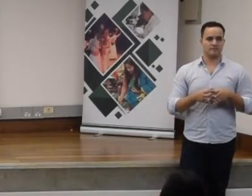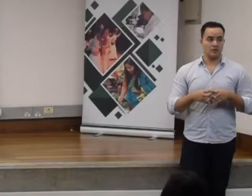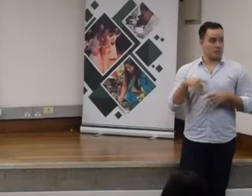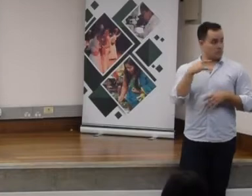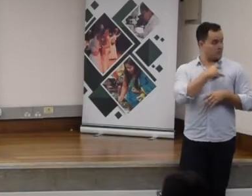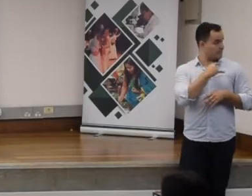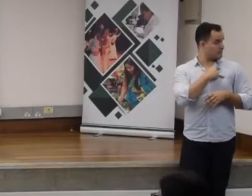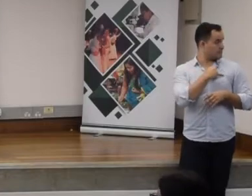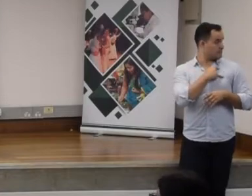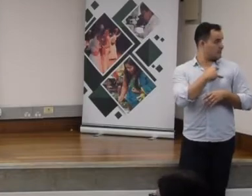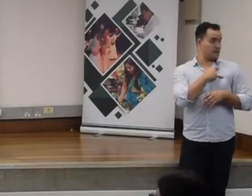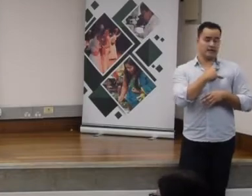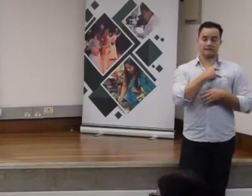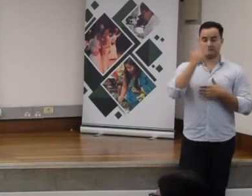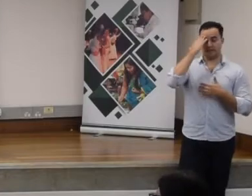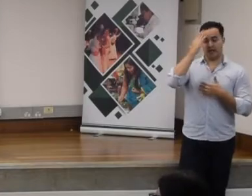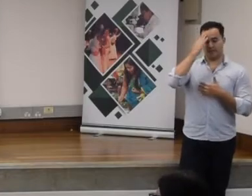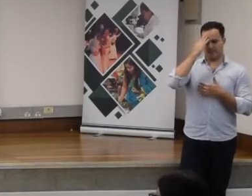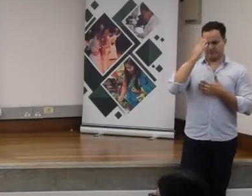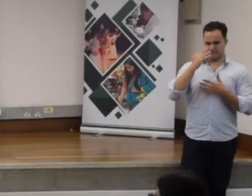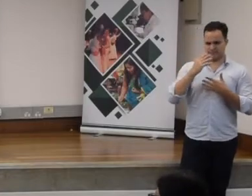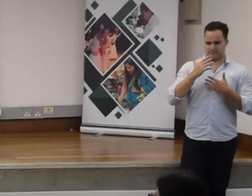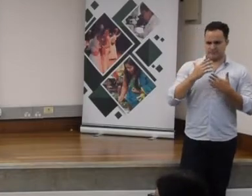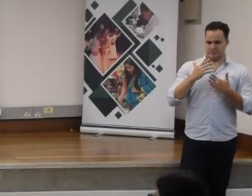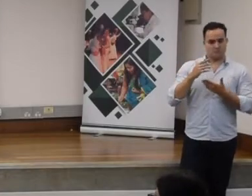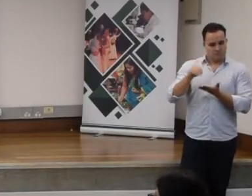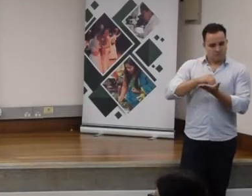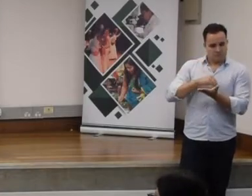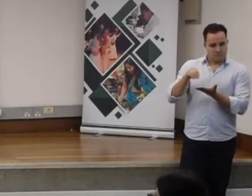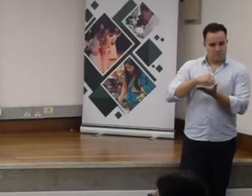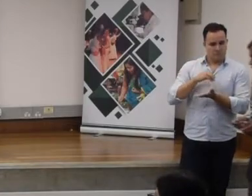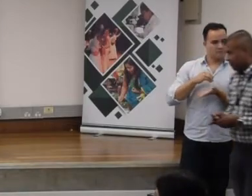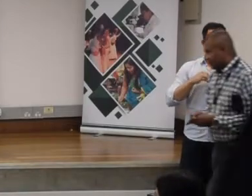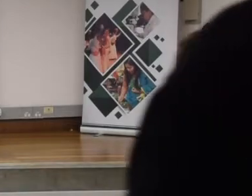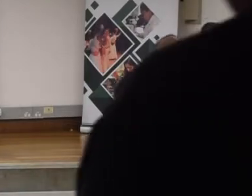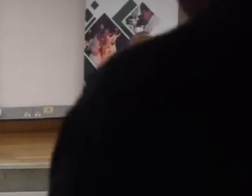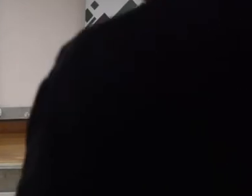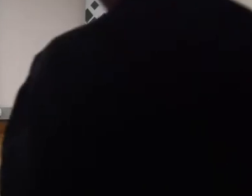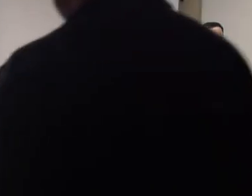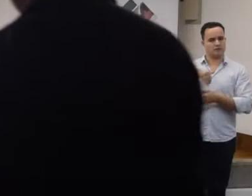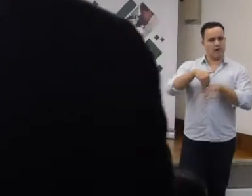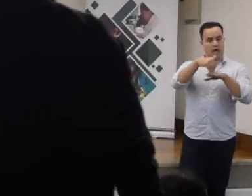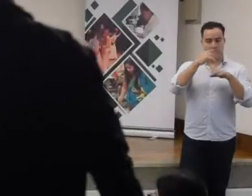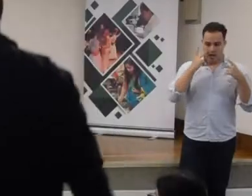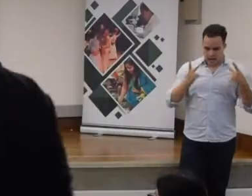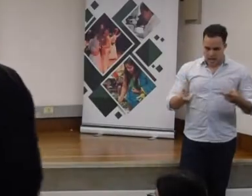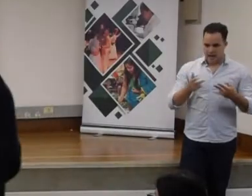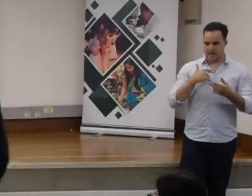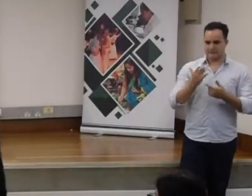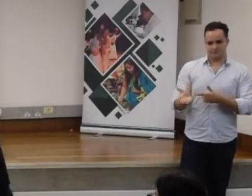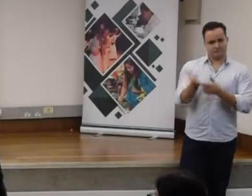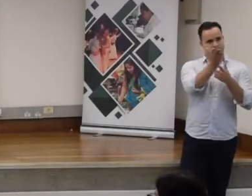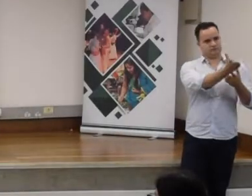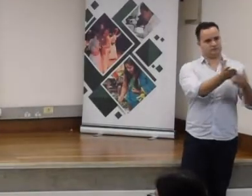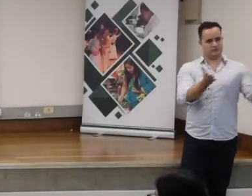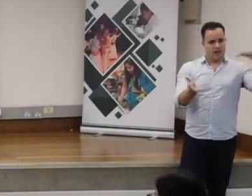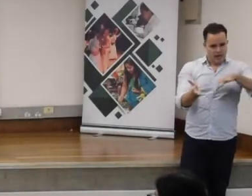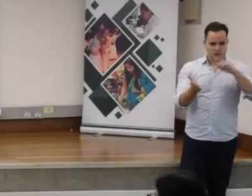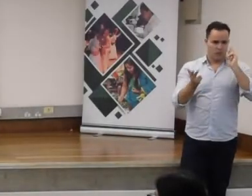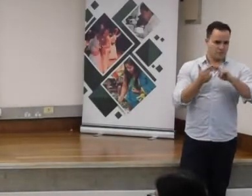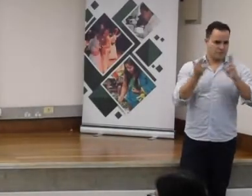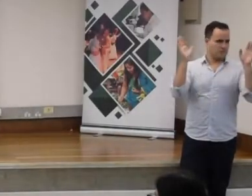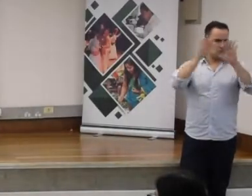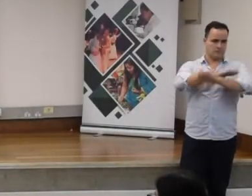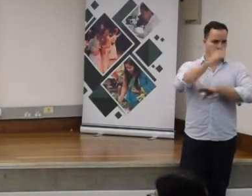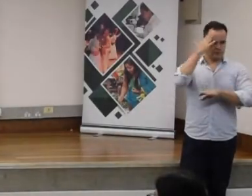son estos avances en esta materia que pues han sido visibilizados de diversas maneras y por muchos actores, incluso por fuera